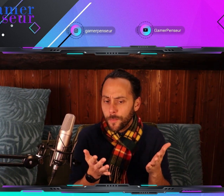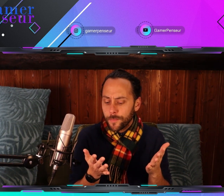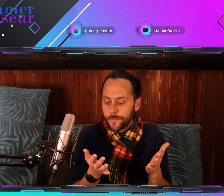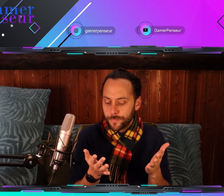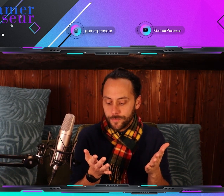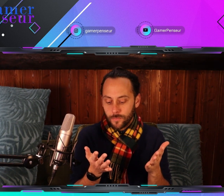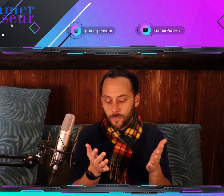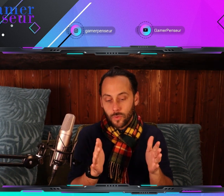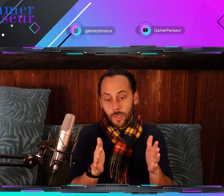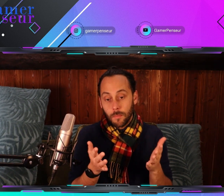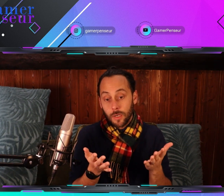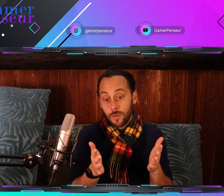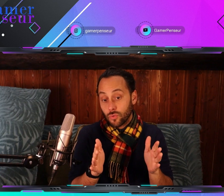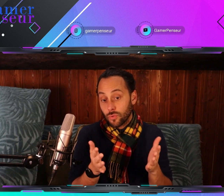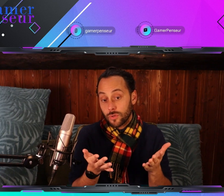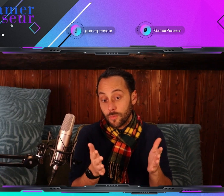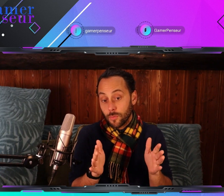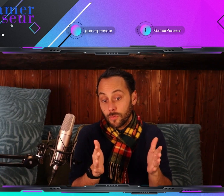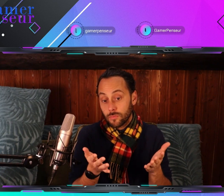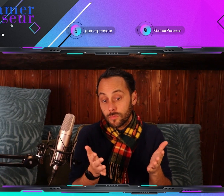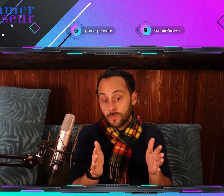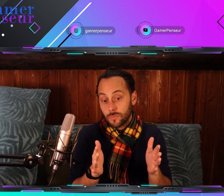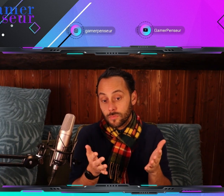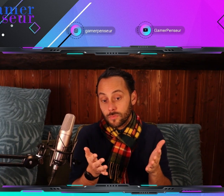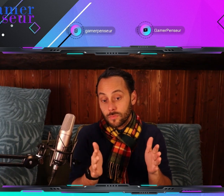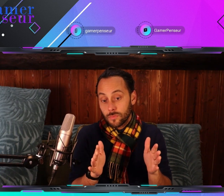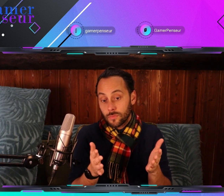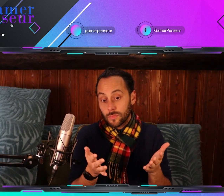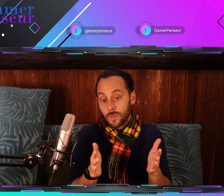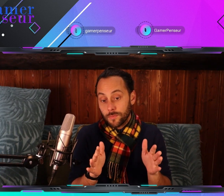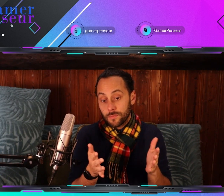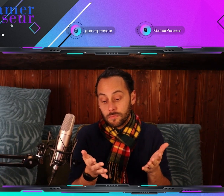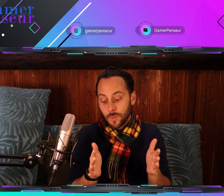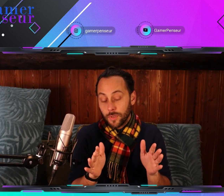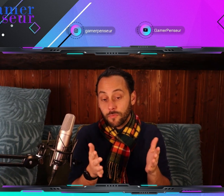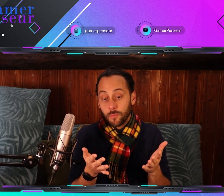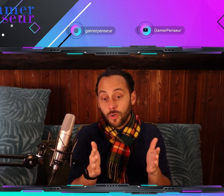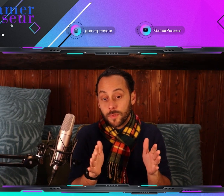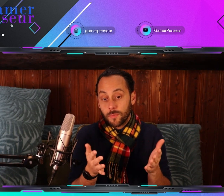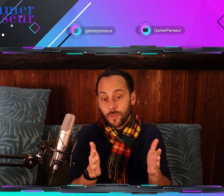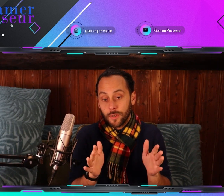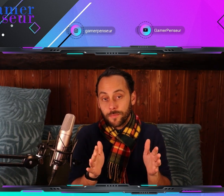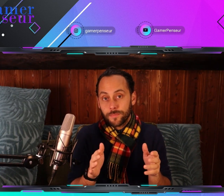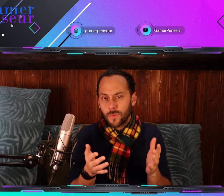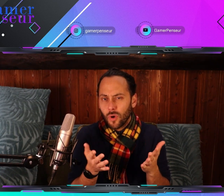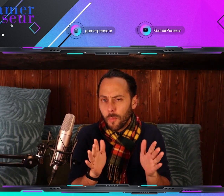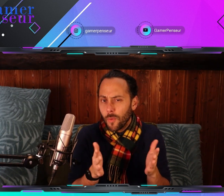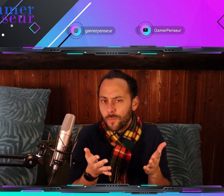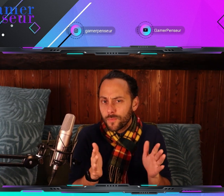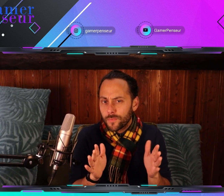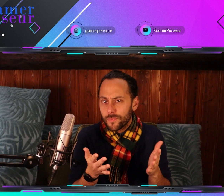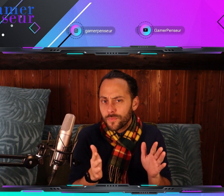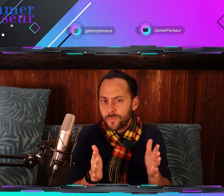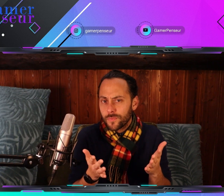Comment? Donc les mains qui tournent simplement. Des petits mouvements comme ça de poignet.